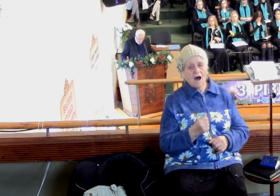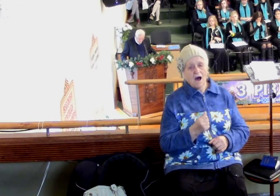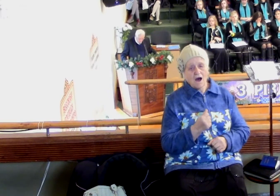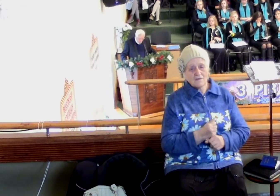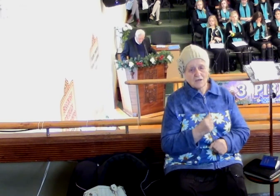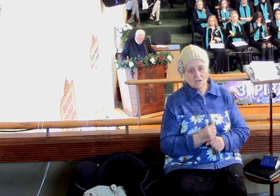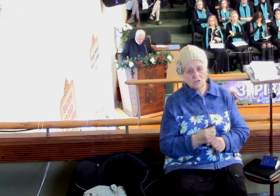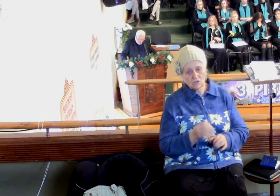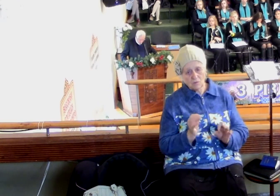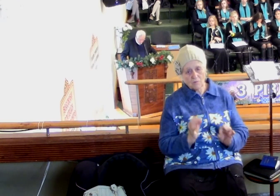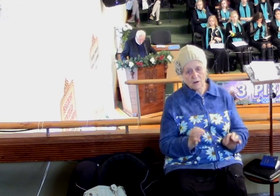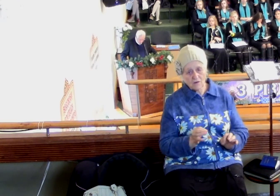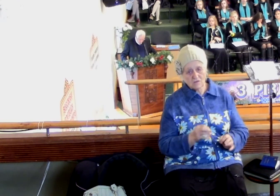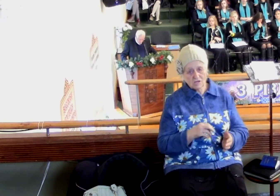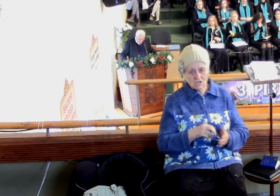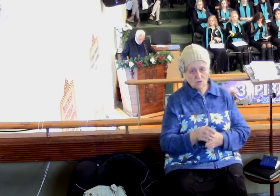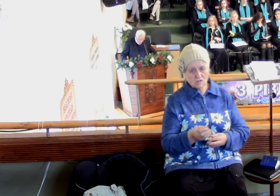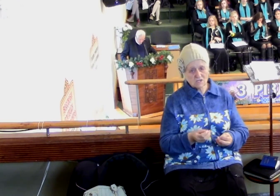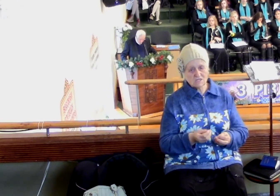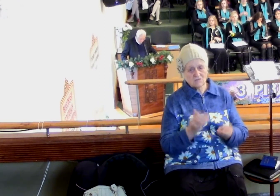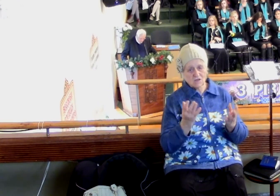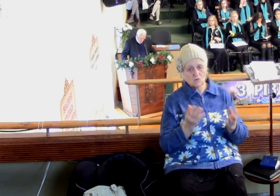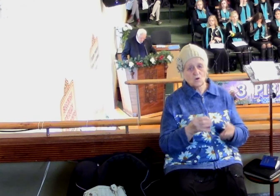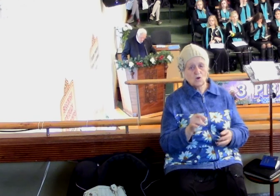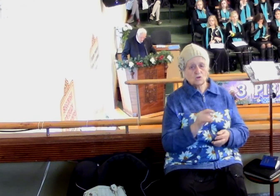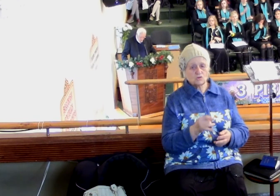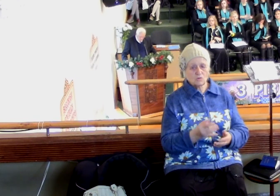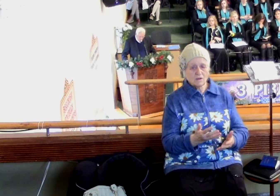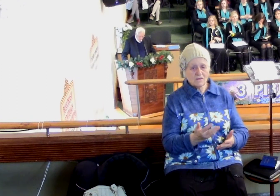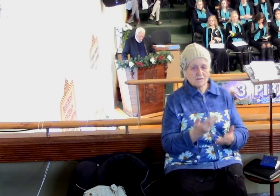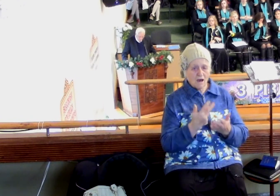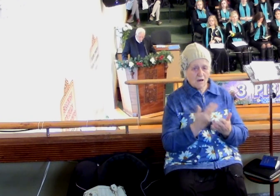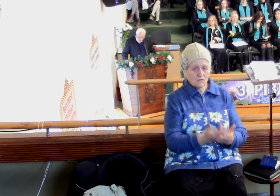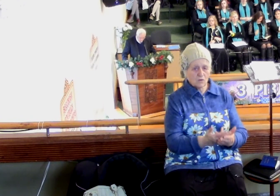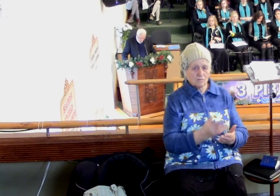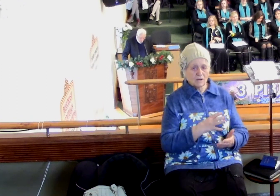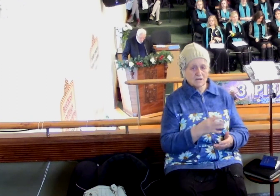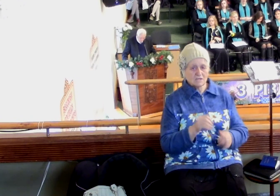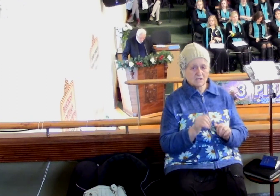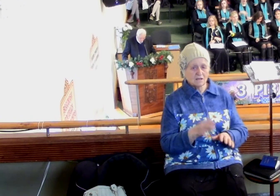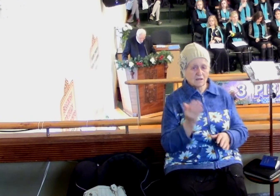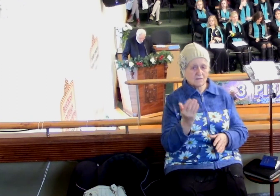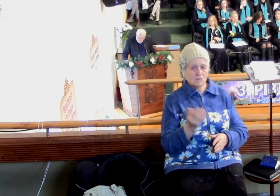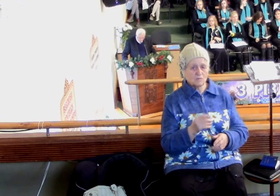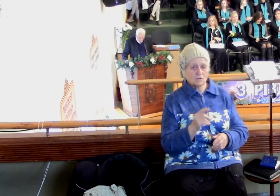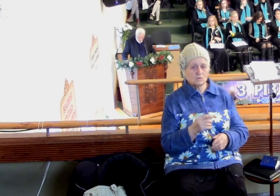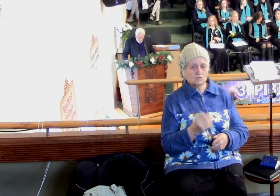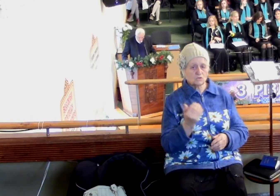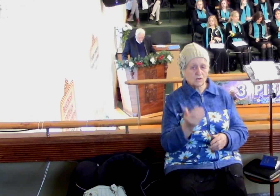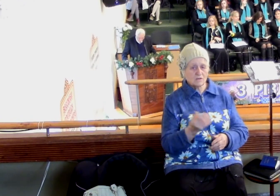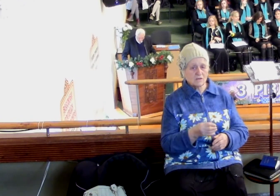правде идет к свету, чтобы явны были дела его, потому что они в